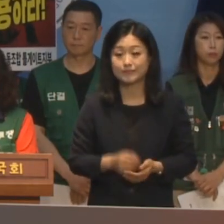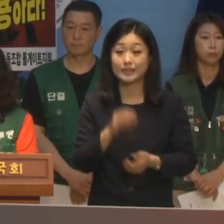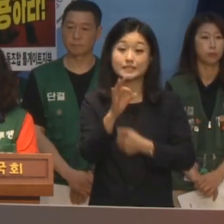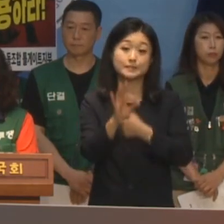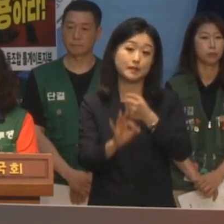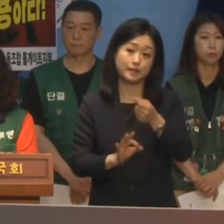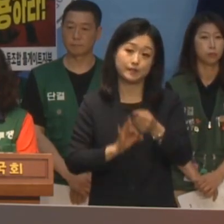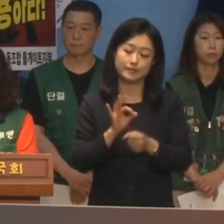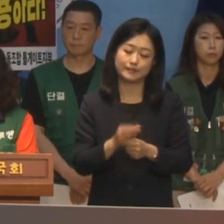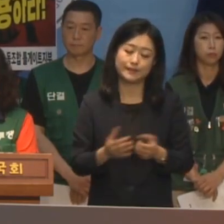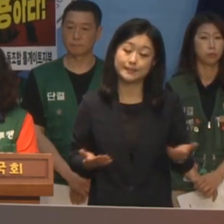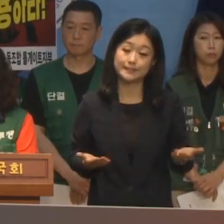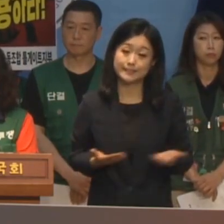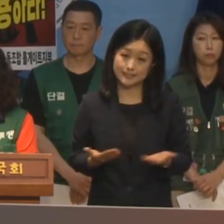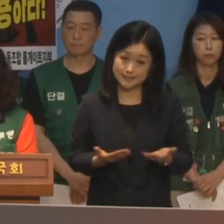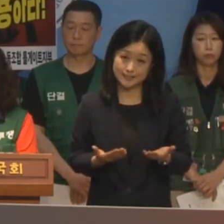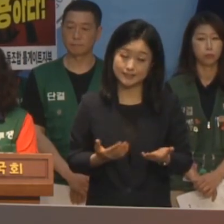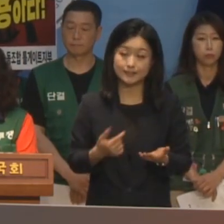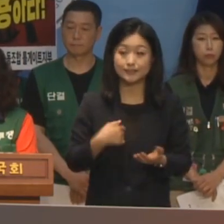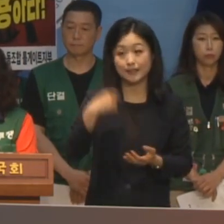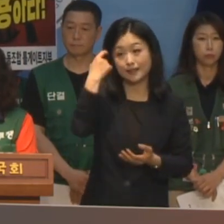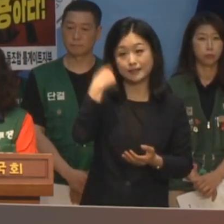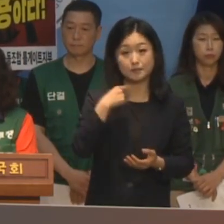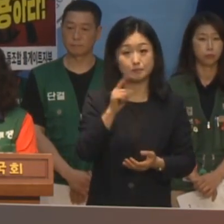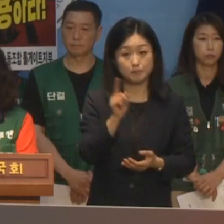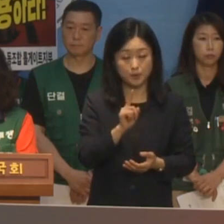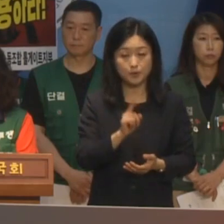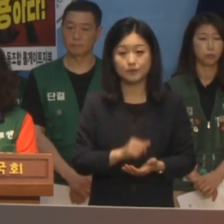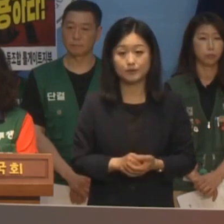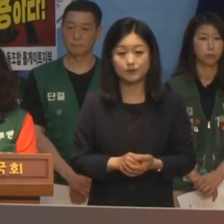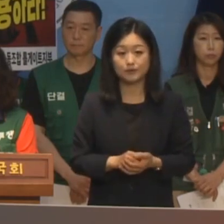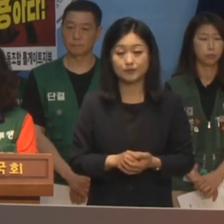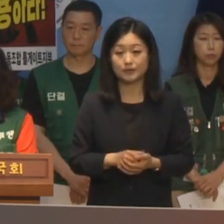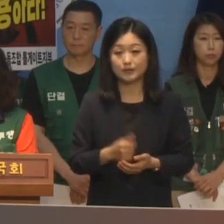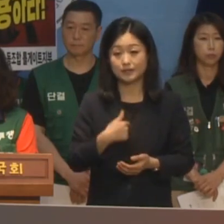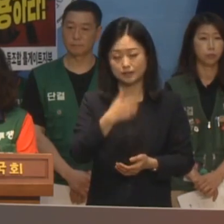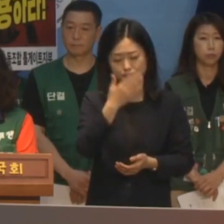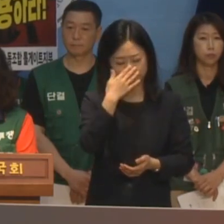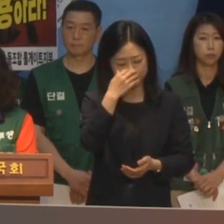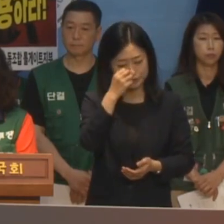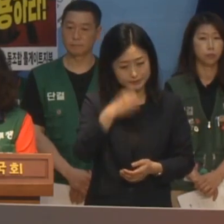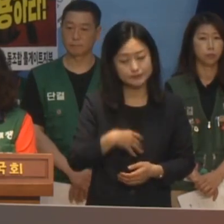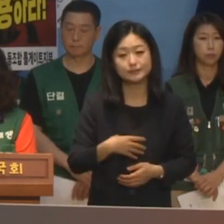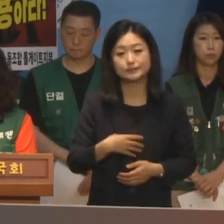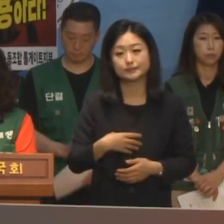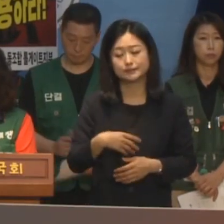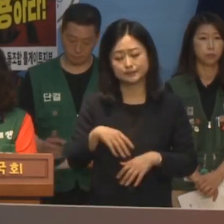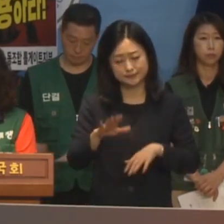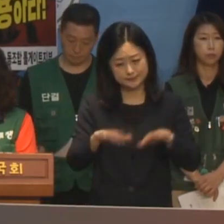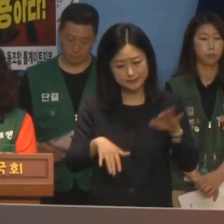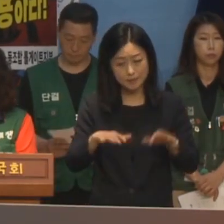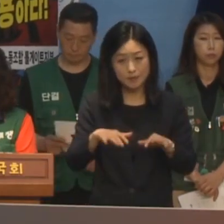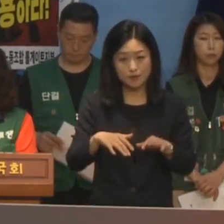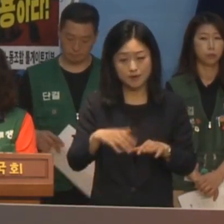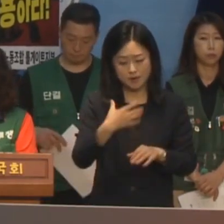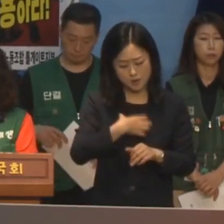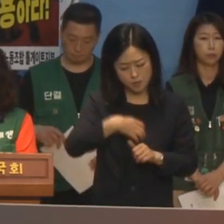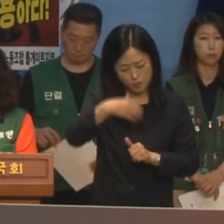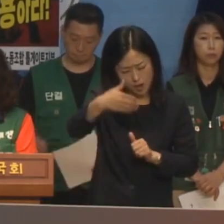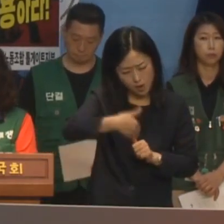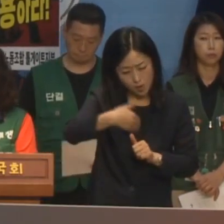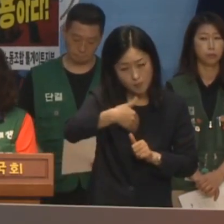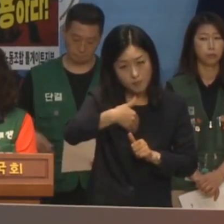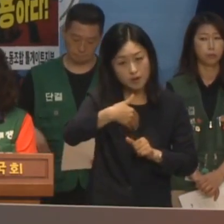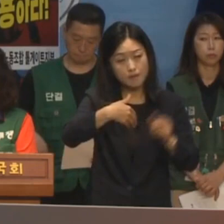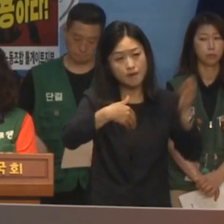10년을 넘게 근무해 오면서 느낀 점은 인간적인 무시와 차별, 집단 괴롭힘이